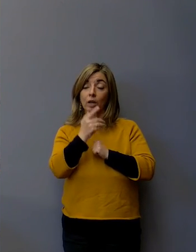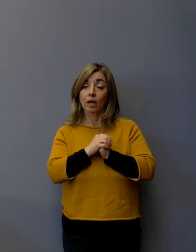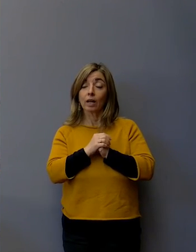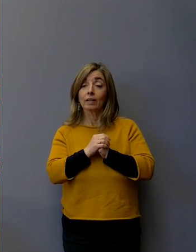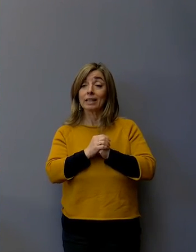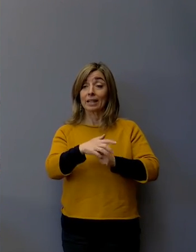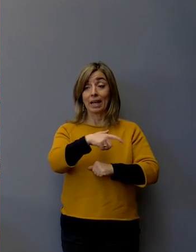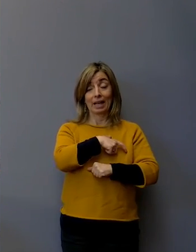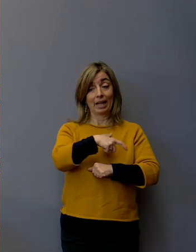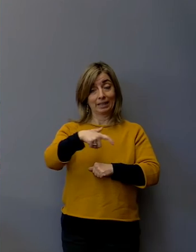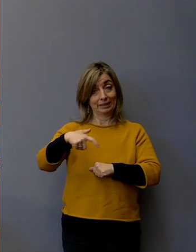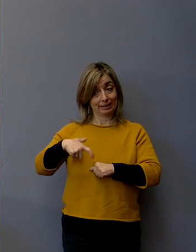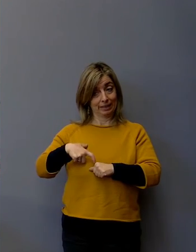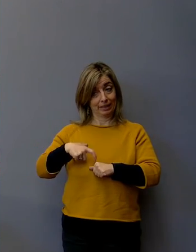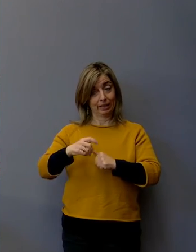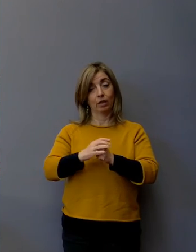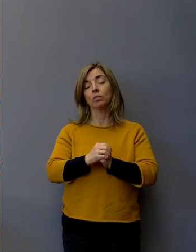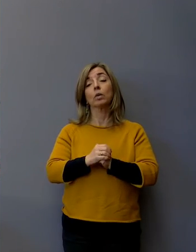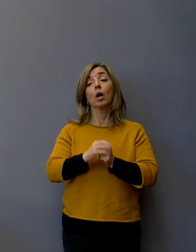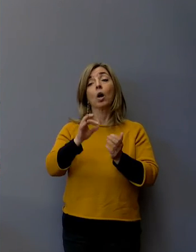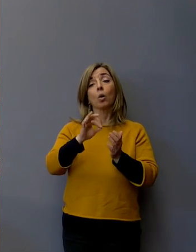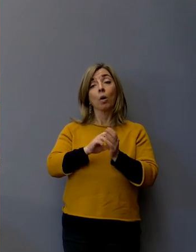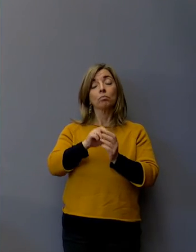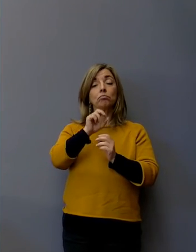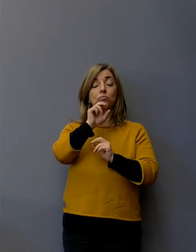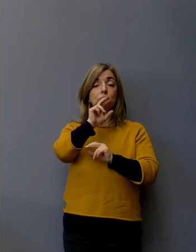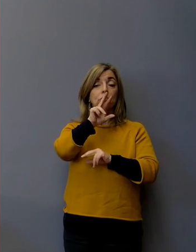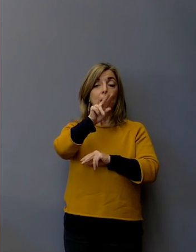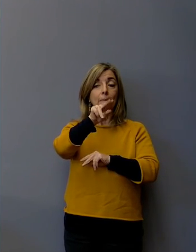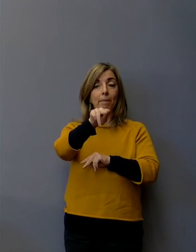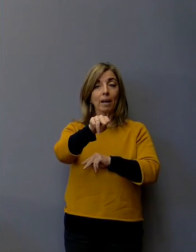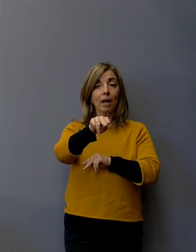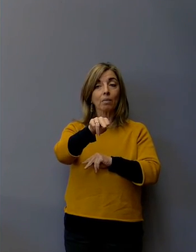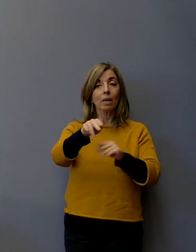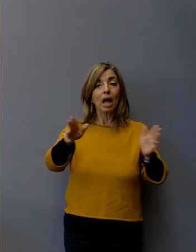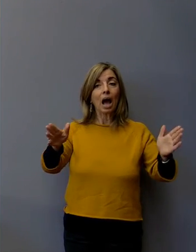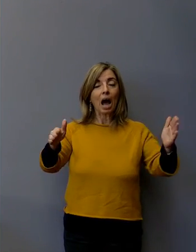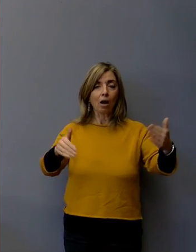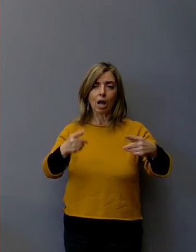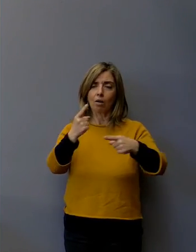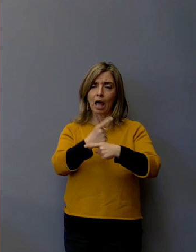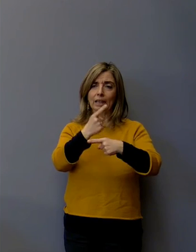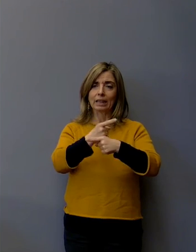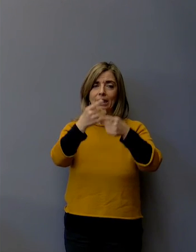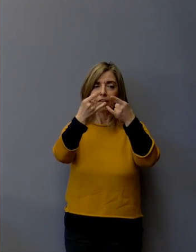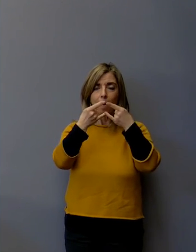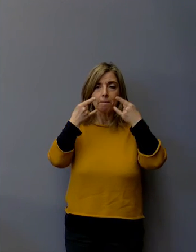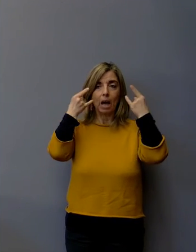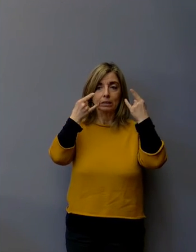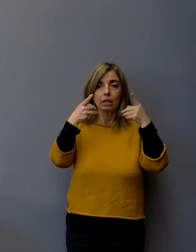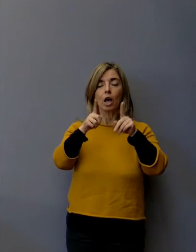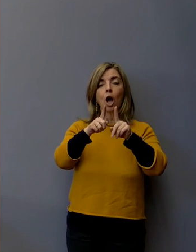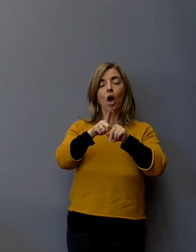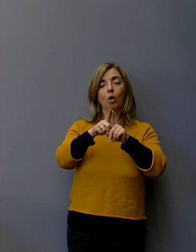espone la sua comunicazione all'aula avesse la mascherina da un rispetto verso le normative di sicurezza e